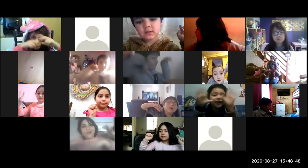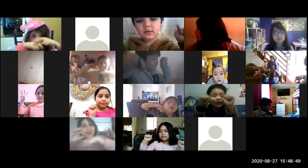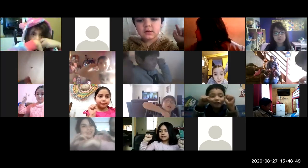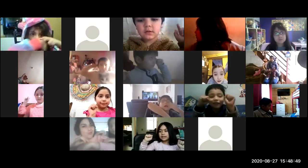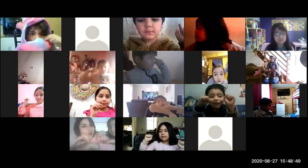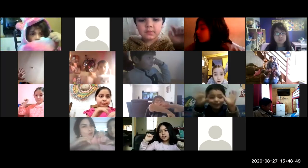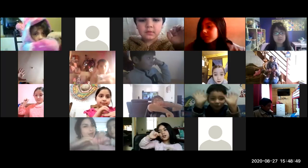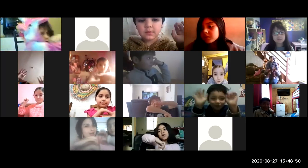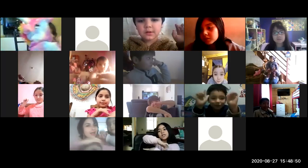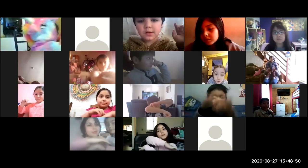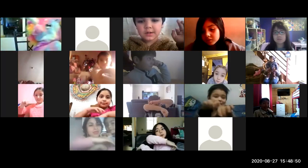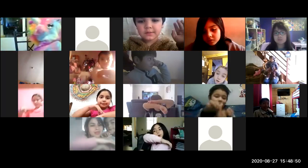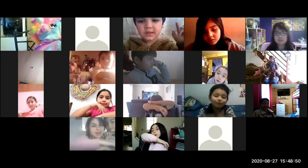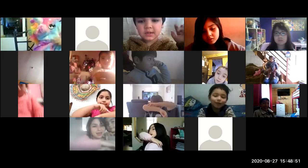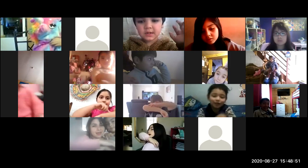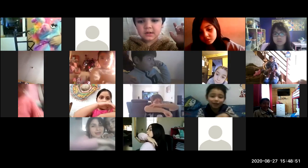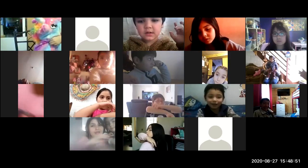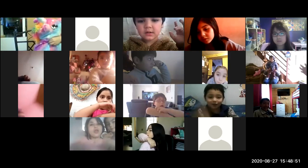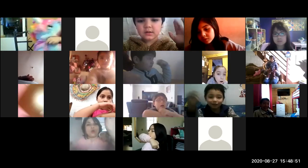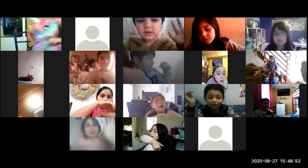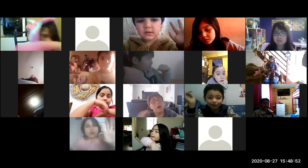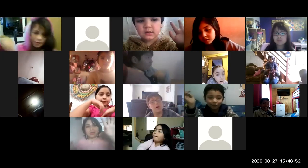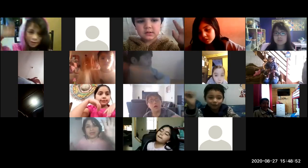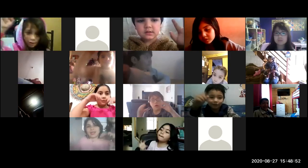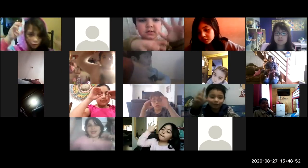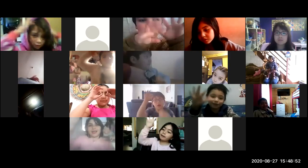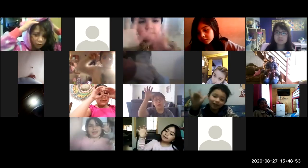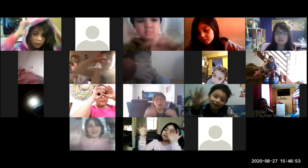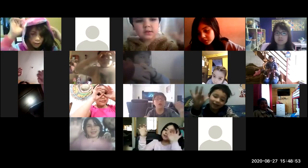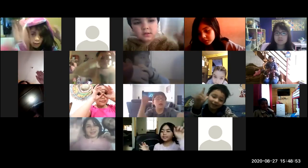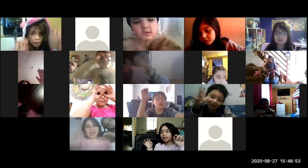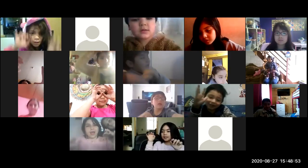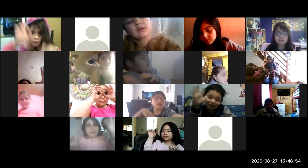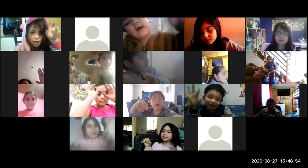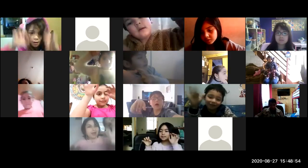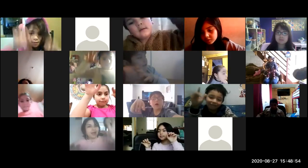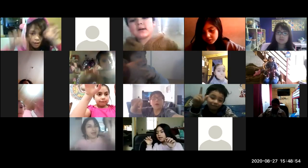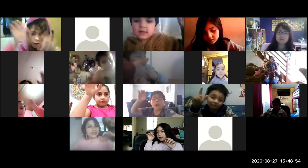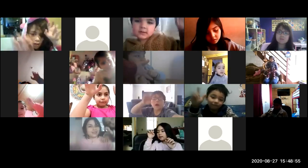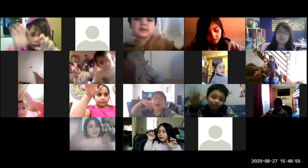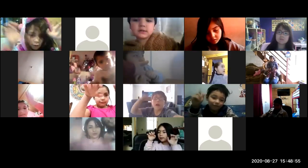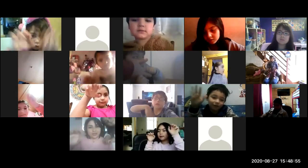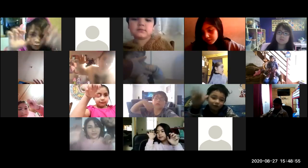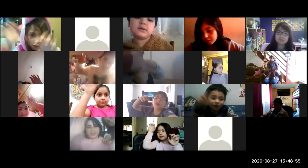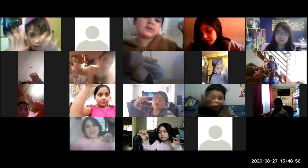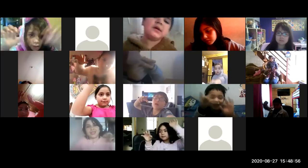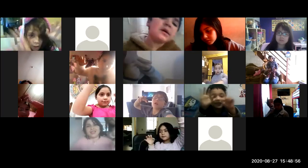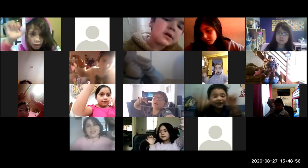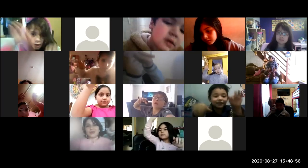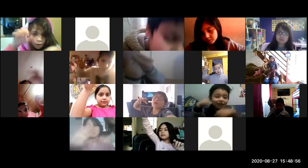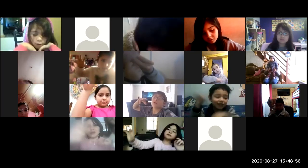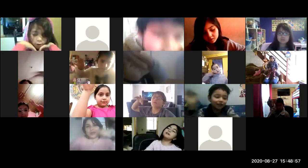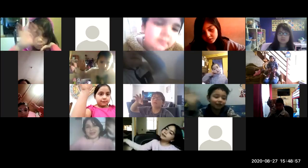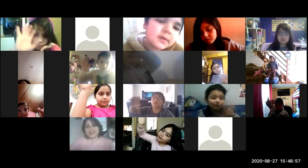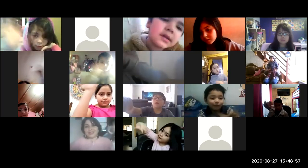cierro, las pongo a caminar. Una escalerita para subir. Y